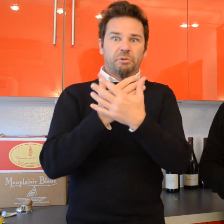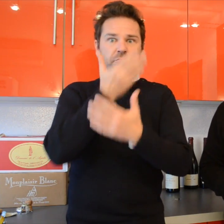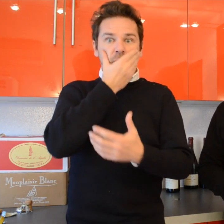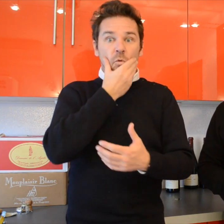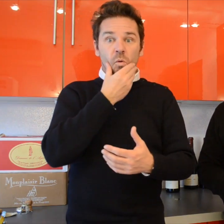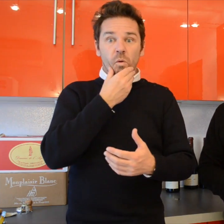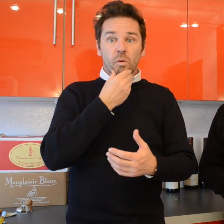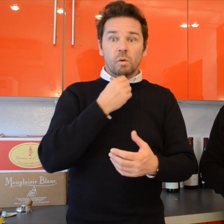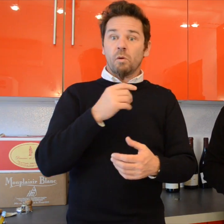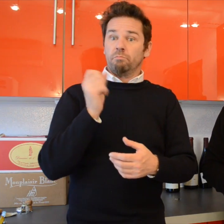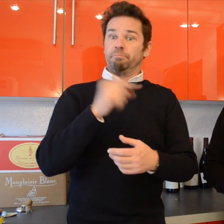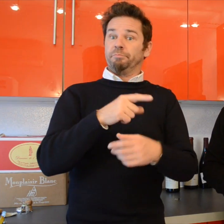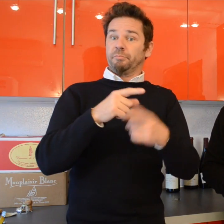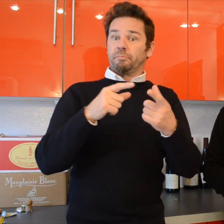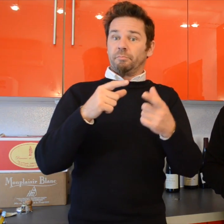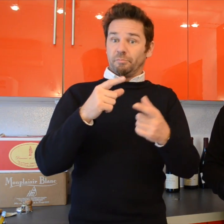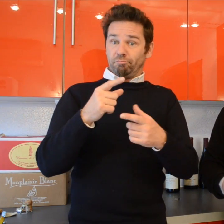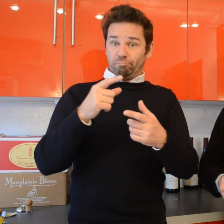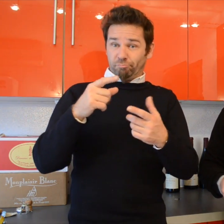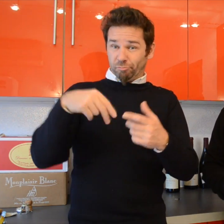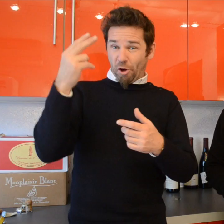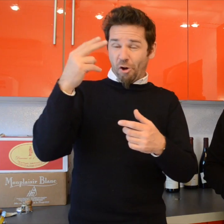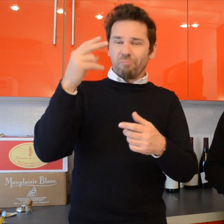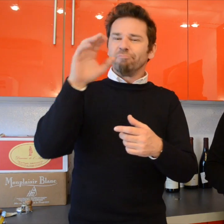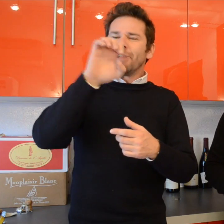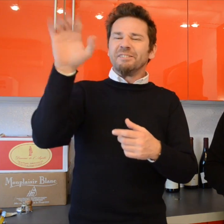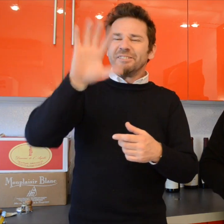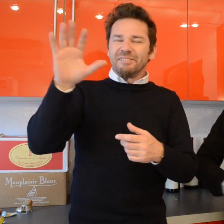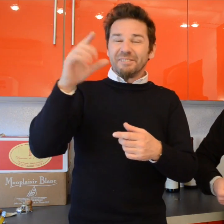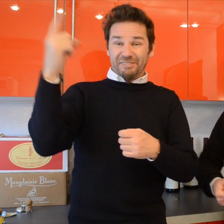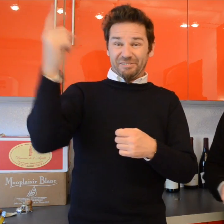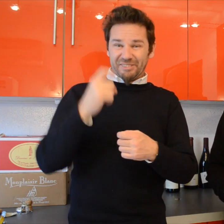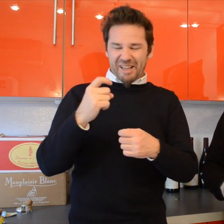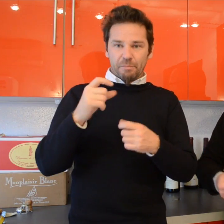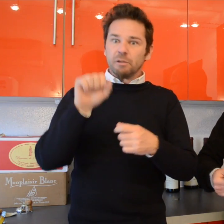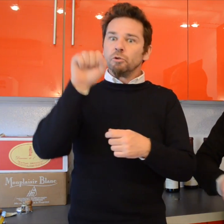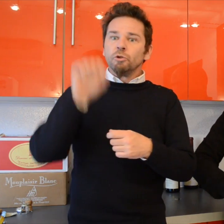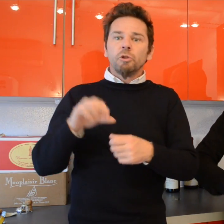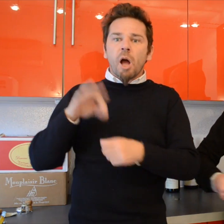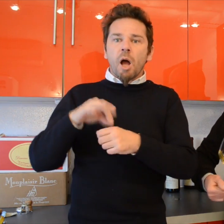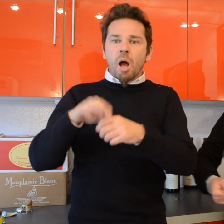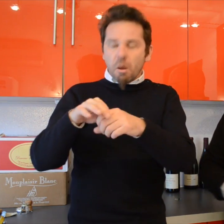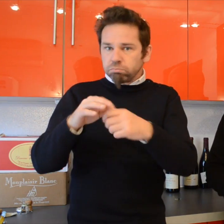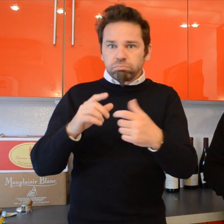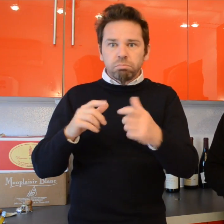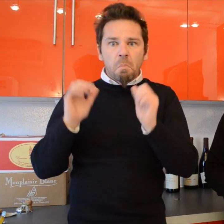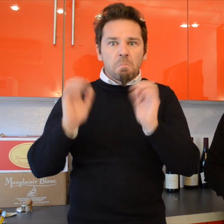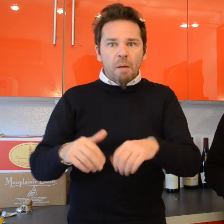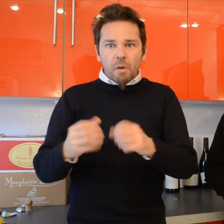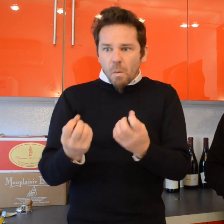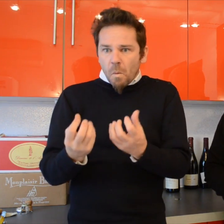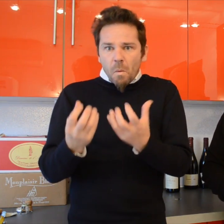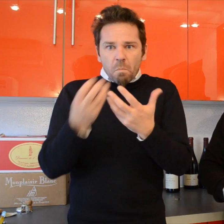ce Gewürztraminer qui vient donc du nord. Apparemment il se sent très bien dans le sud, malgré le climat chaud,